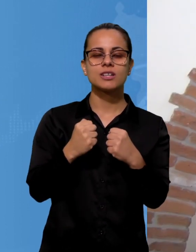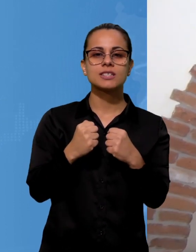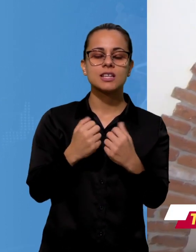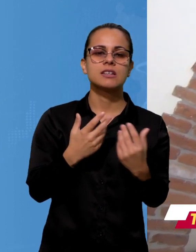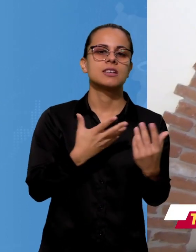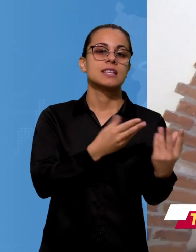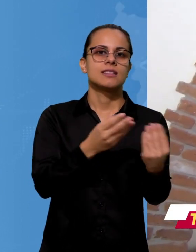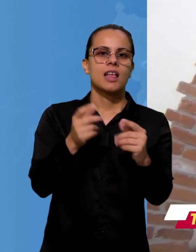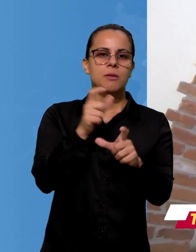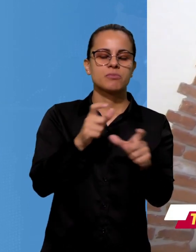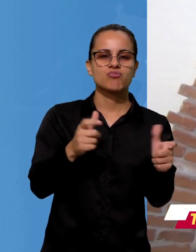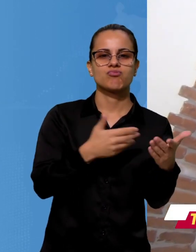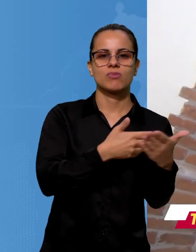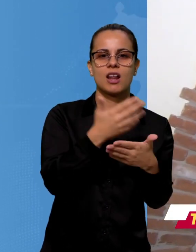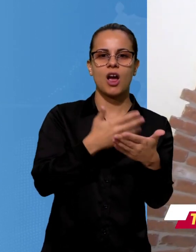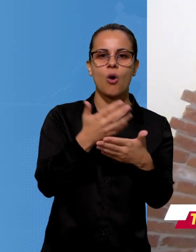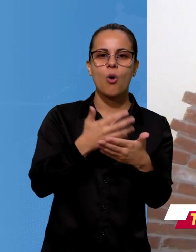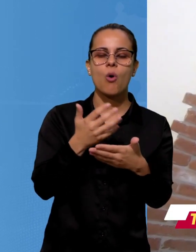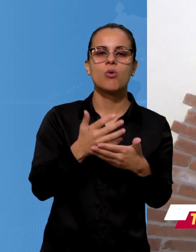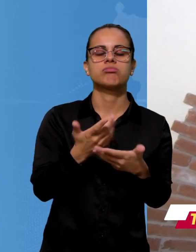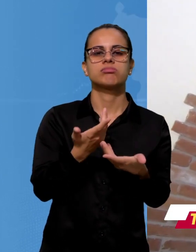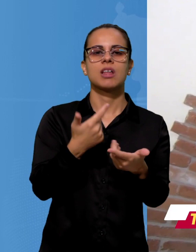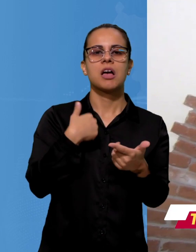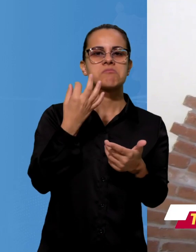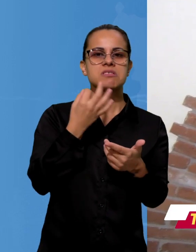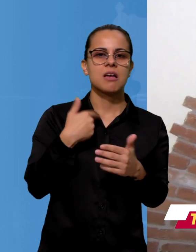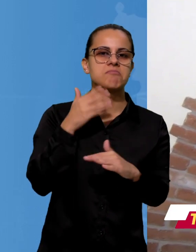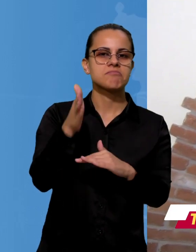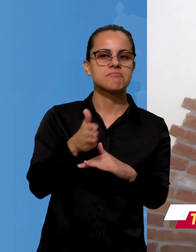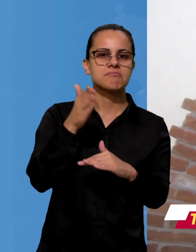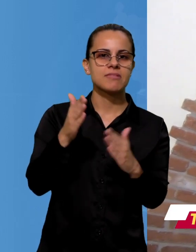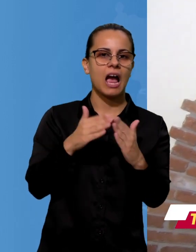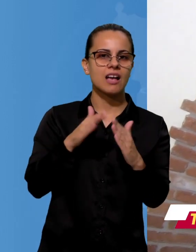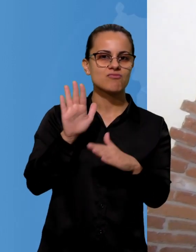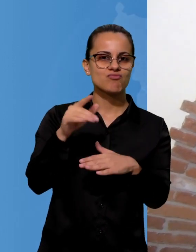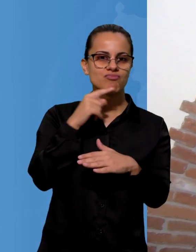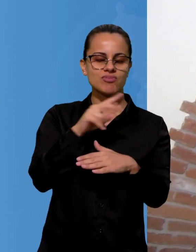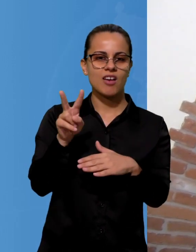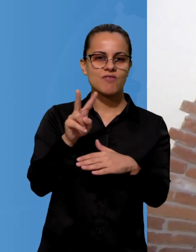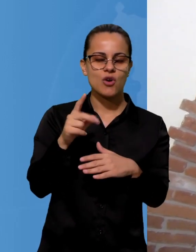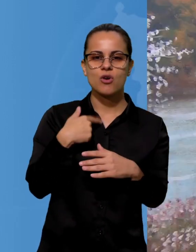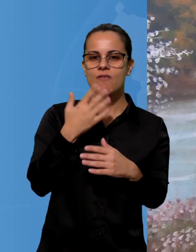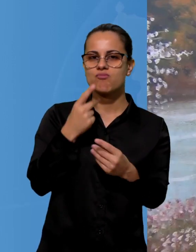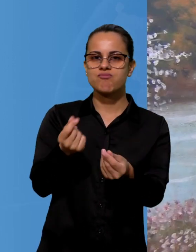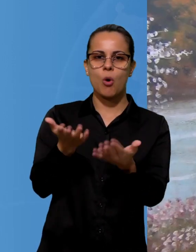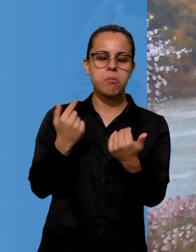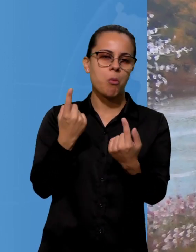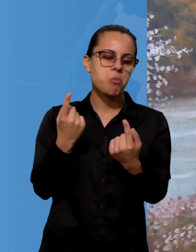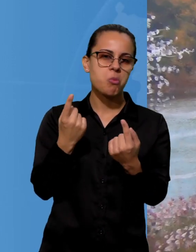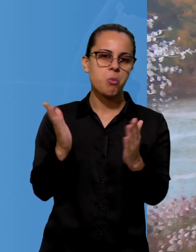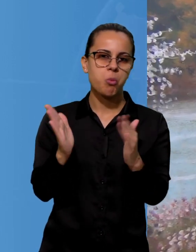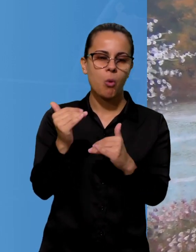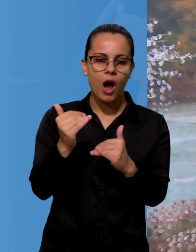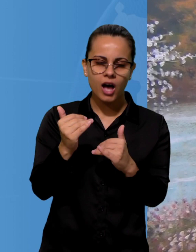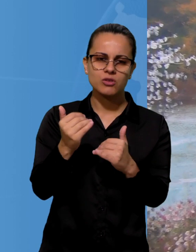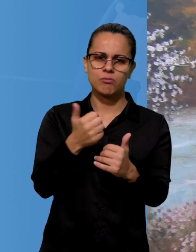persone raccontano di quando si sono recate a casa di zia Veronica per ad esempio acquistare un quadro e spesso ne